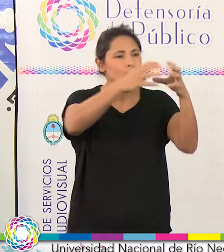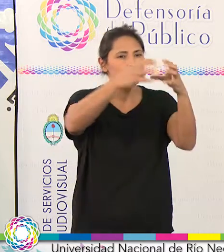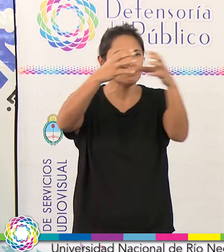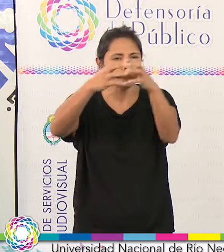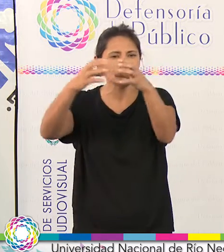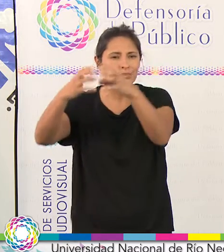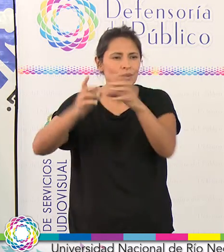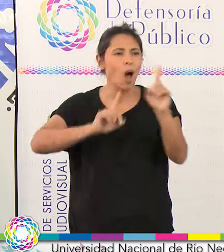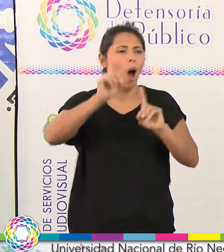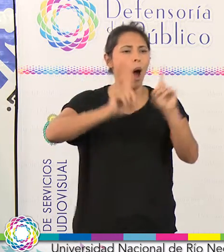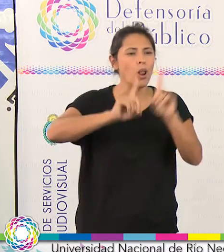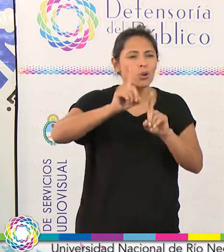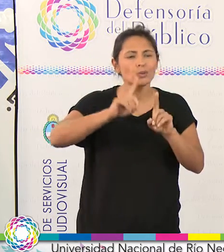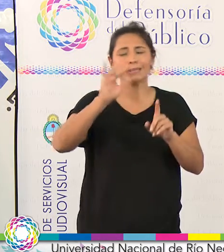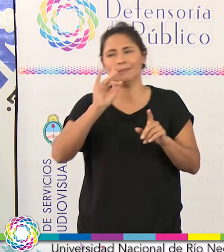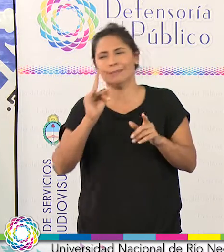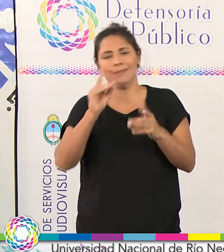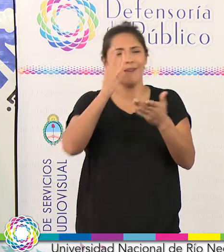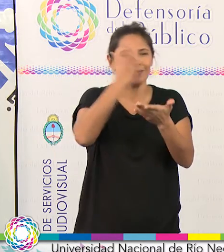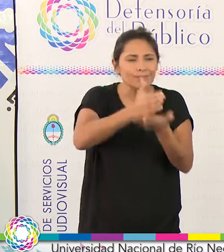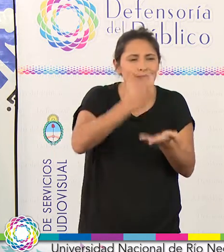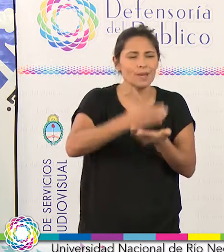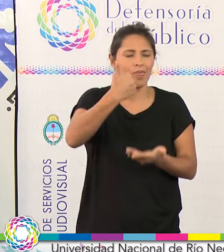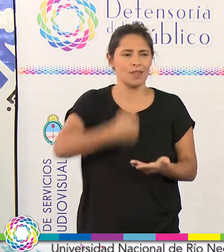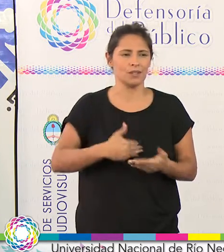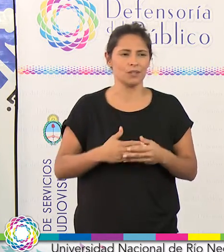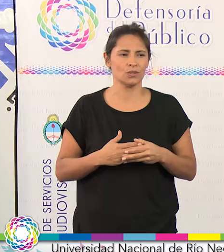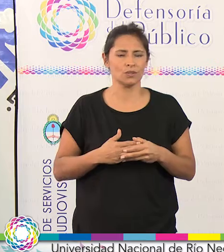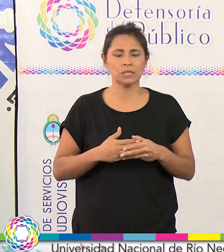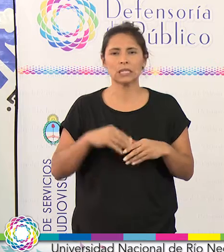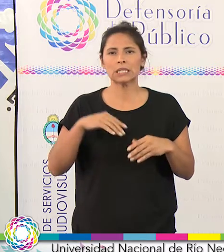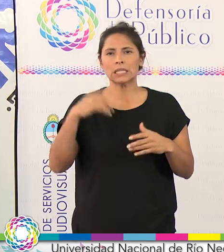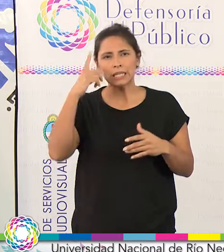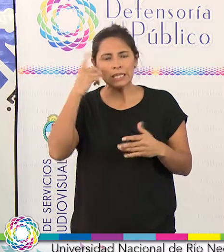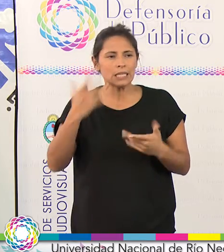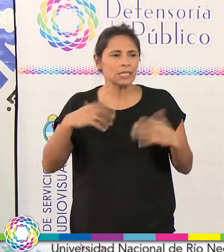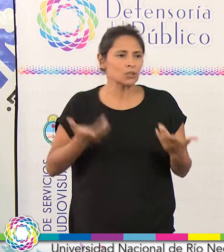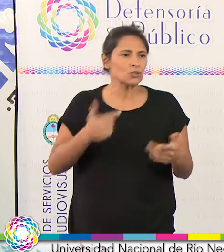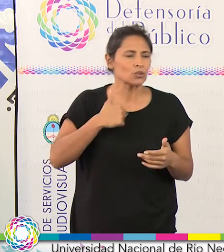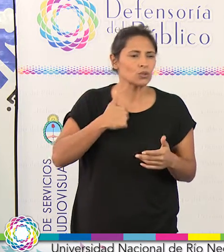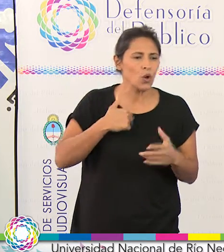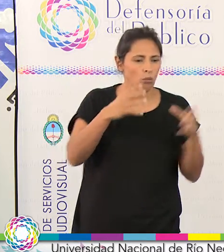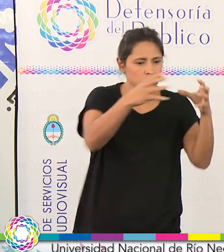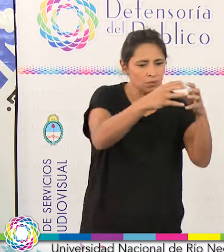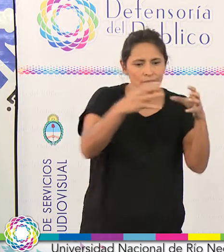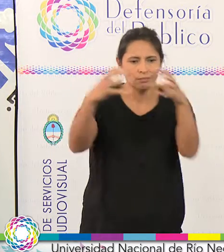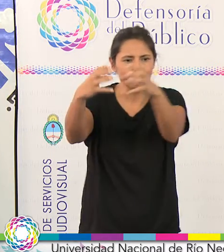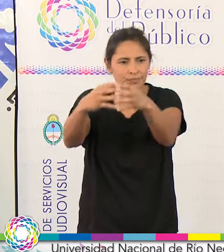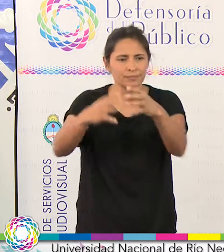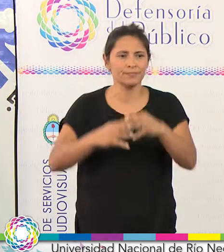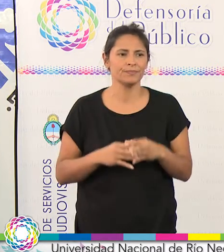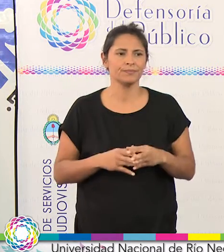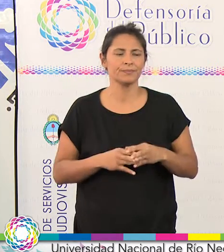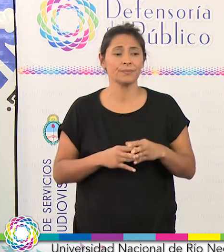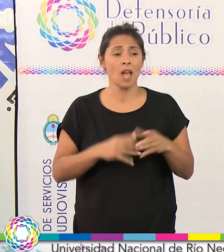sus derechos. Y en ese sentido yo quería focalizarme en dos grupos, ¿no? En dos sectores amplios, masivos, ¿no? El